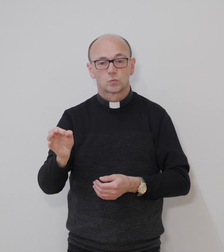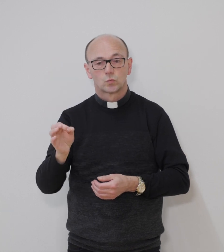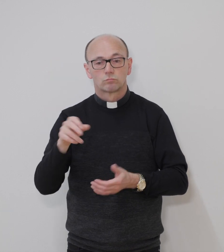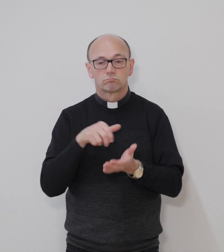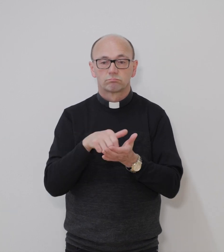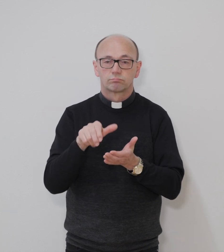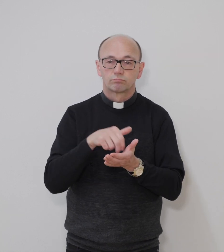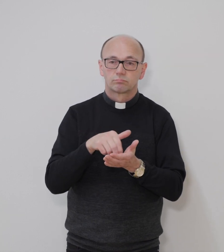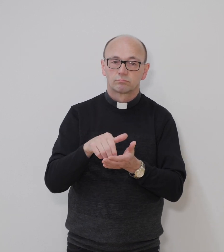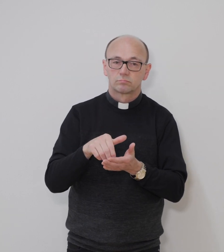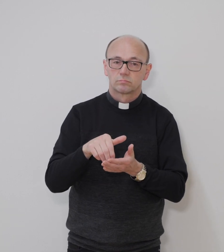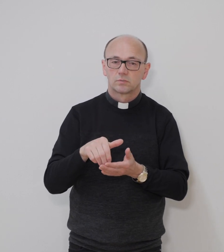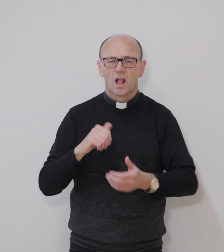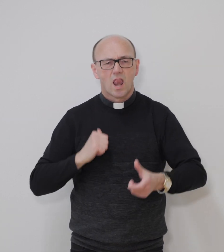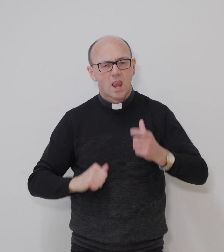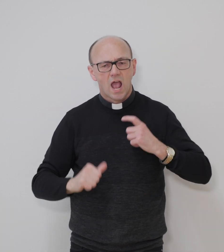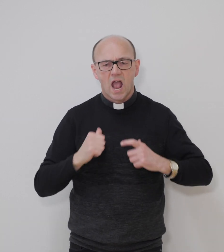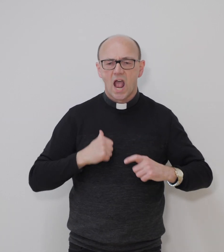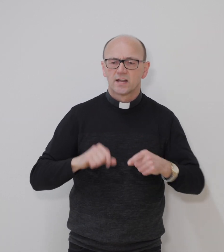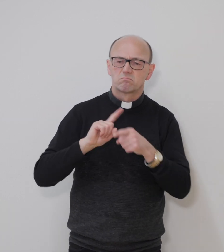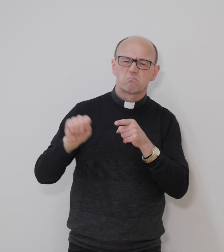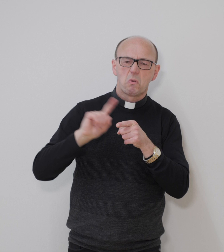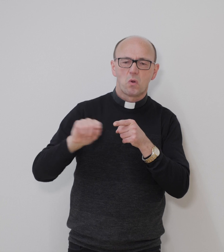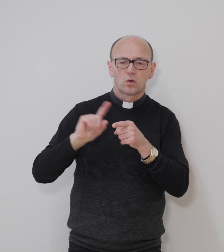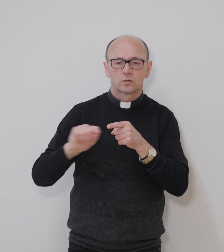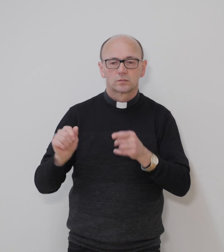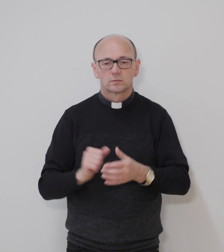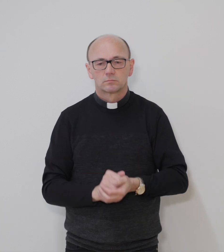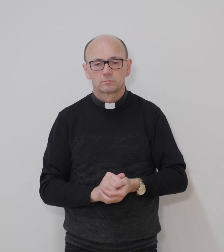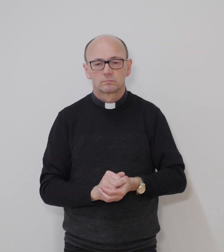der Schmach und bitteren Pein,